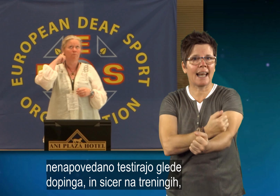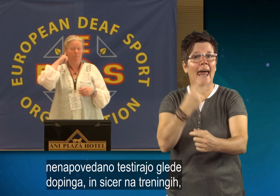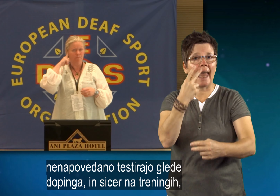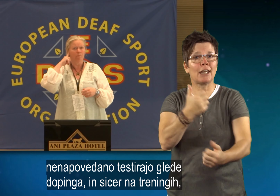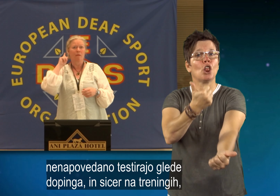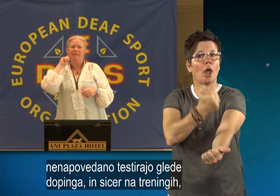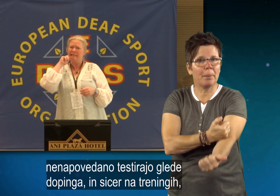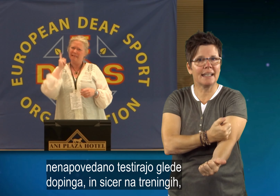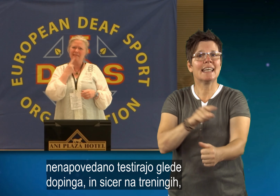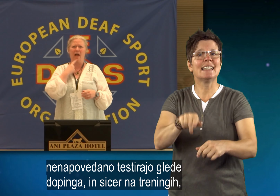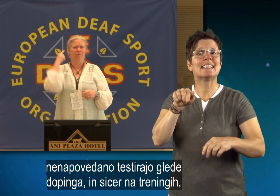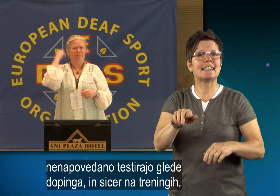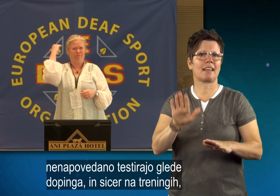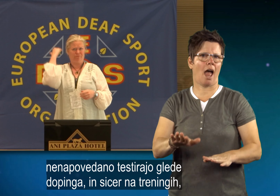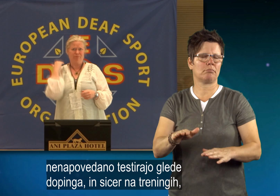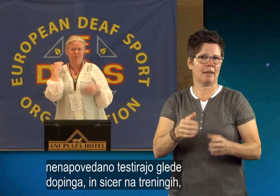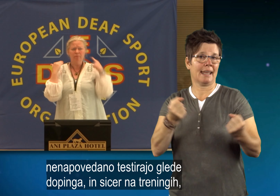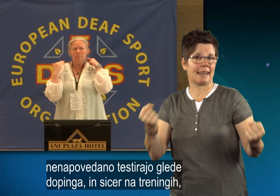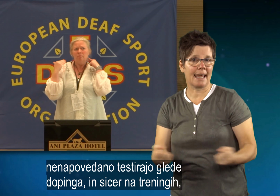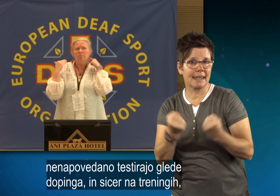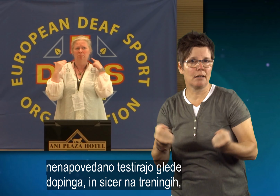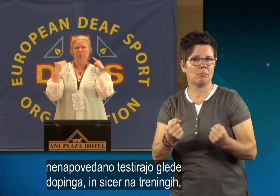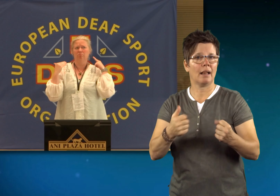treningih, tekmah in pri njemu doma.